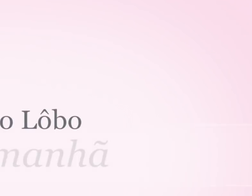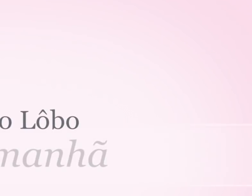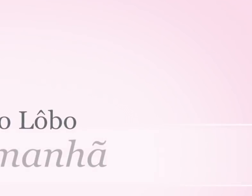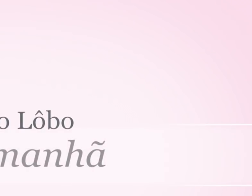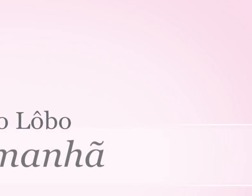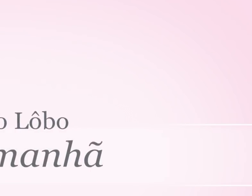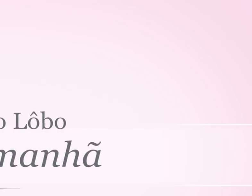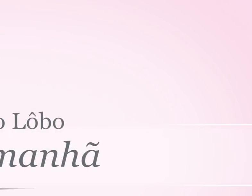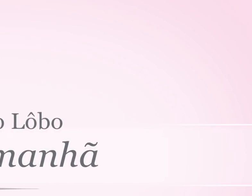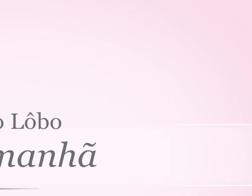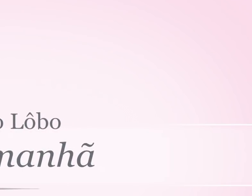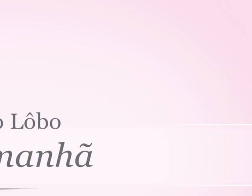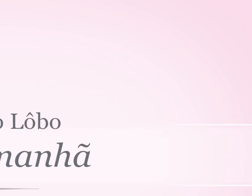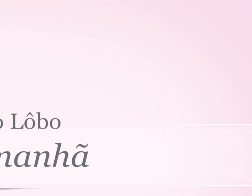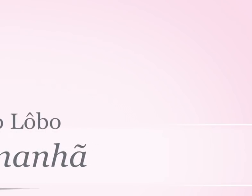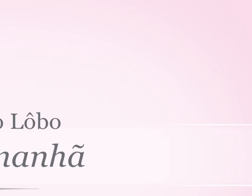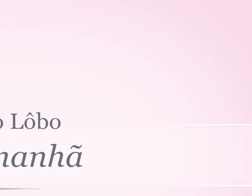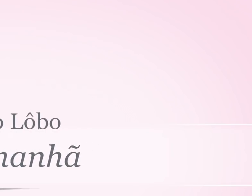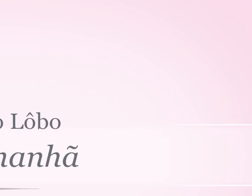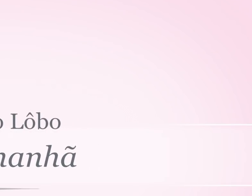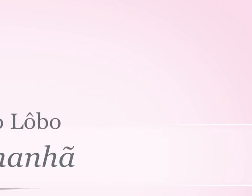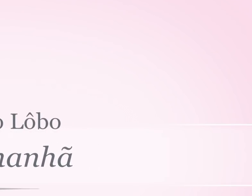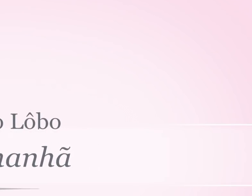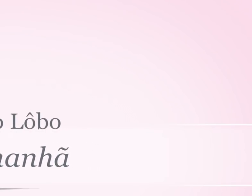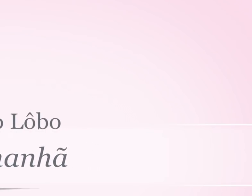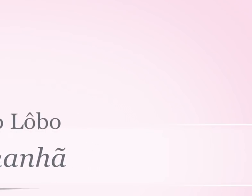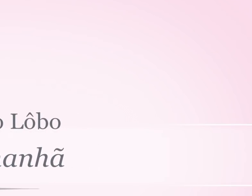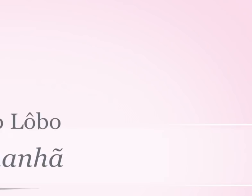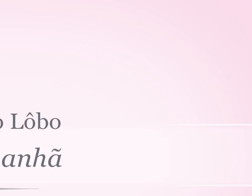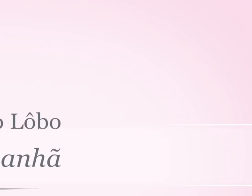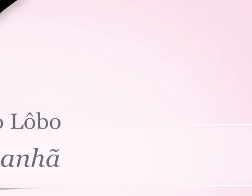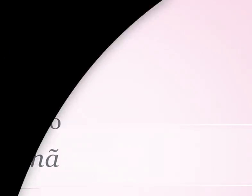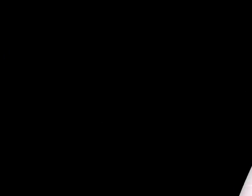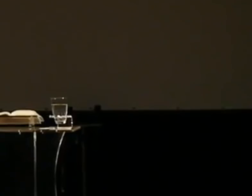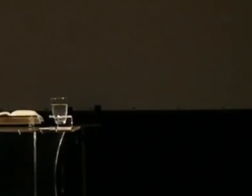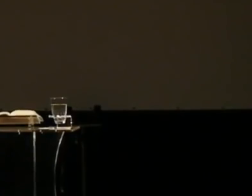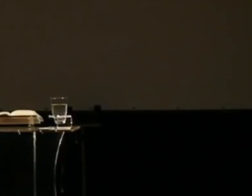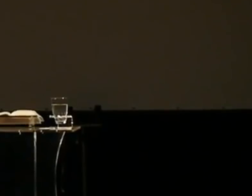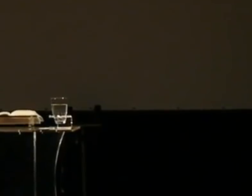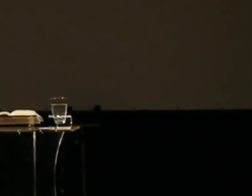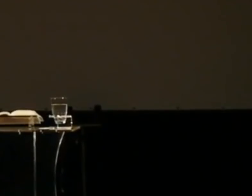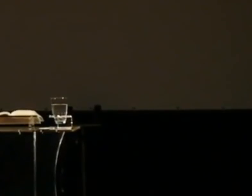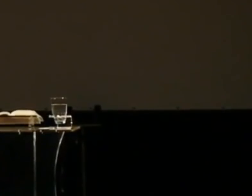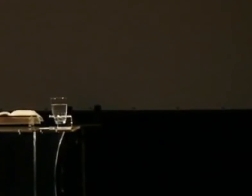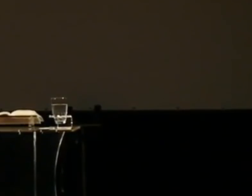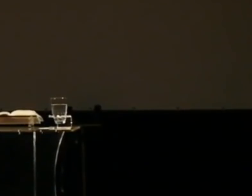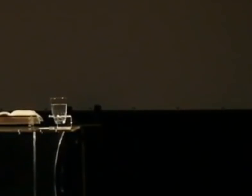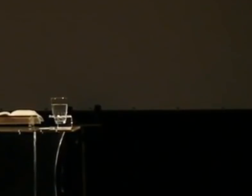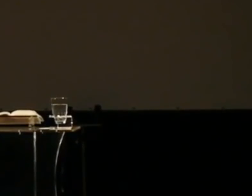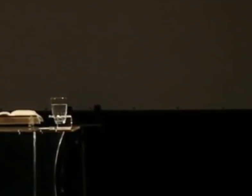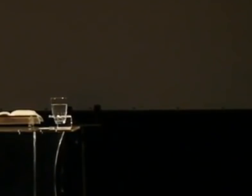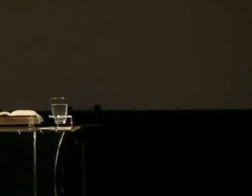está nos vendo pela internet, você está na Igreja Batista de Bom Retiro. Ela fica em Curitiba, no